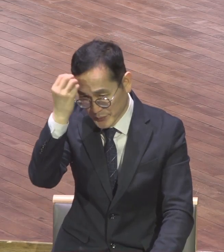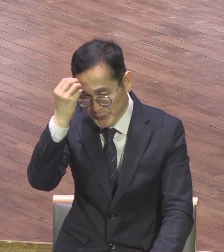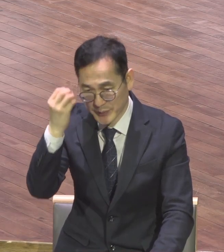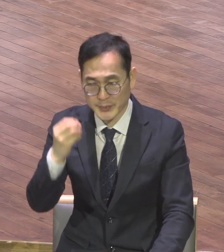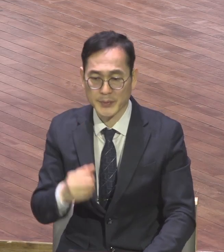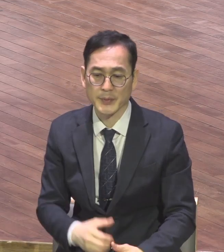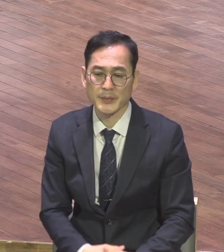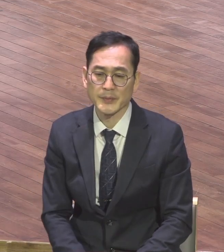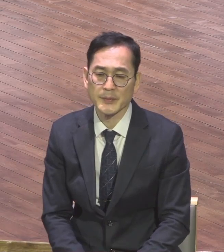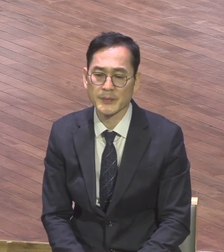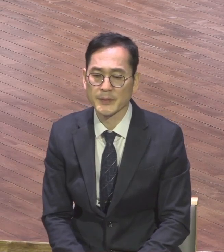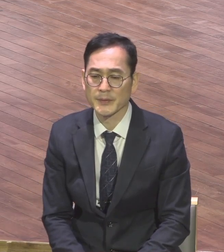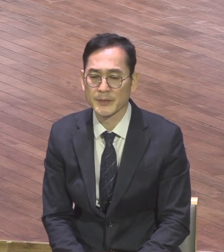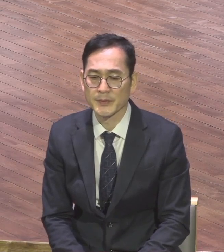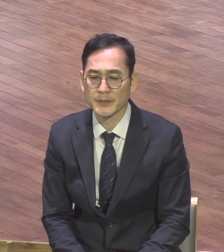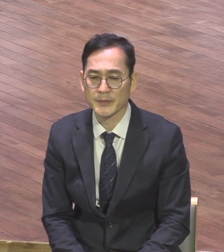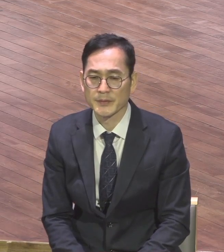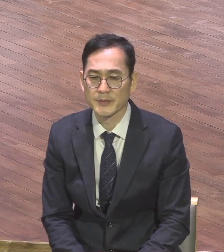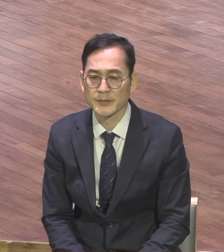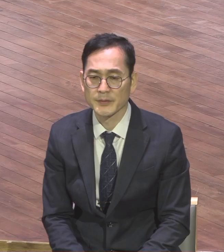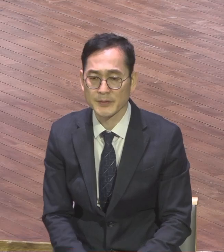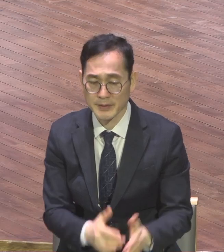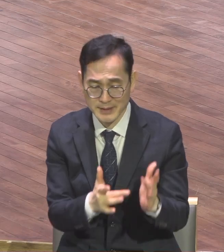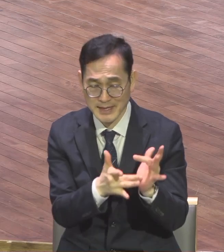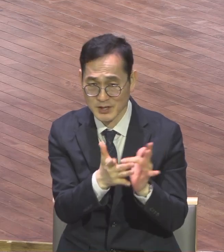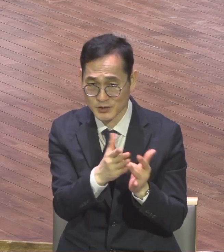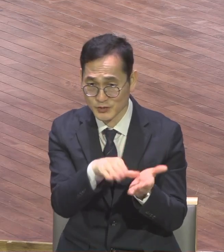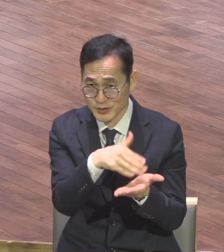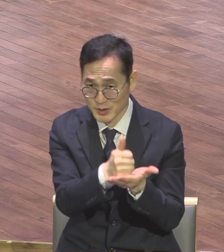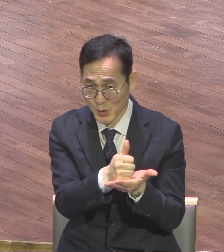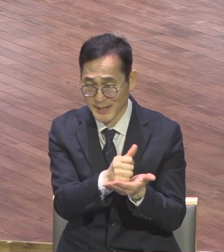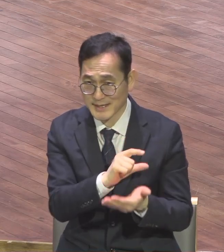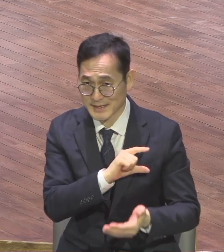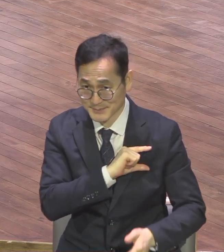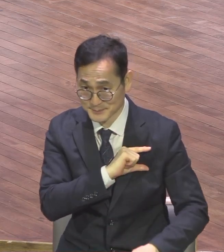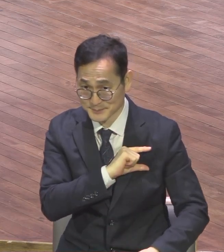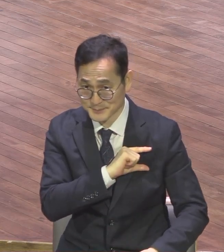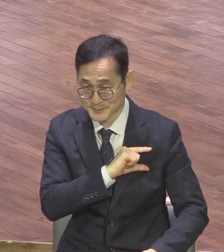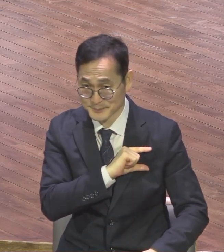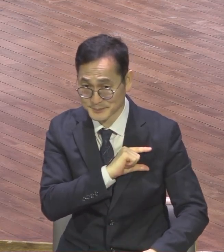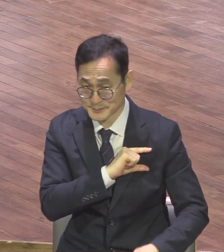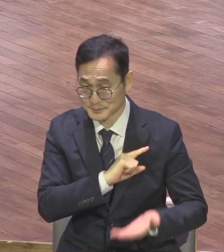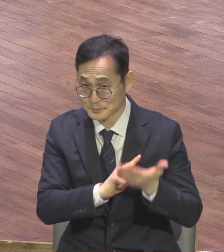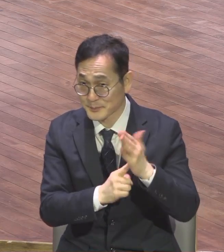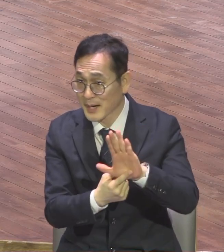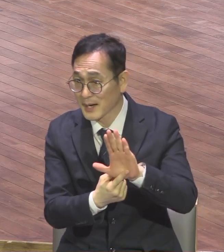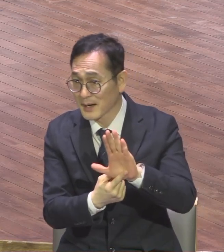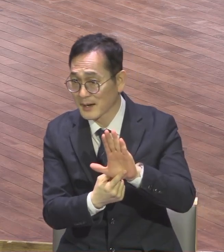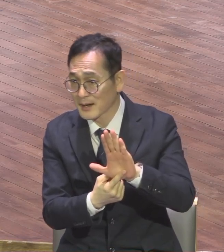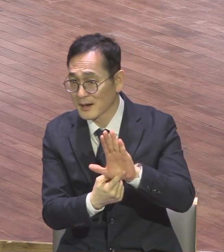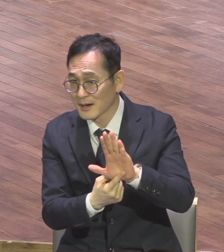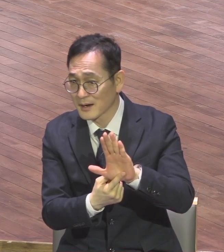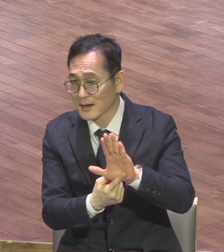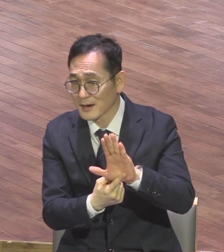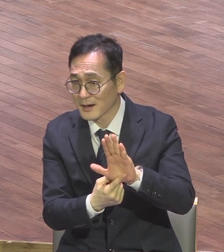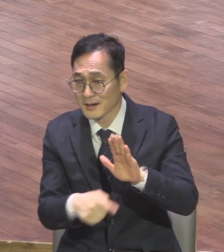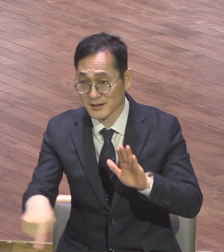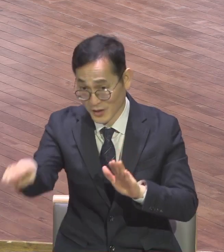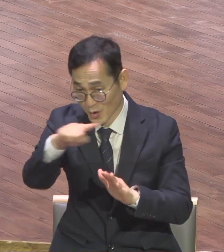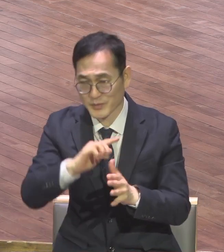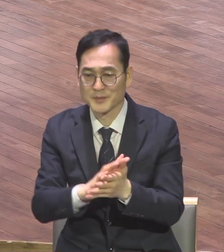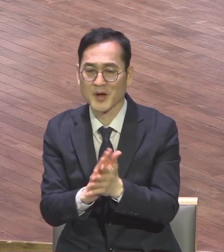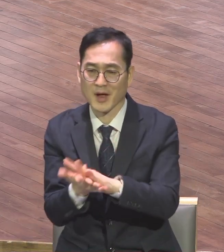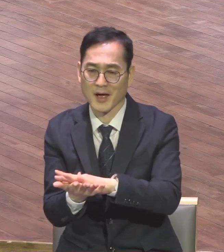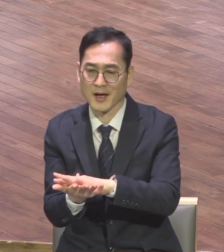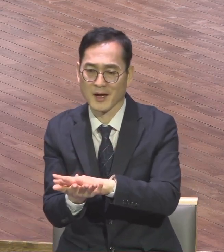놀라운 역사가 하루아침에 예수 그리스도의 이름 권세를 사용하면 그렇게 여러분의 현장이 변화될